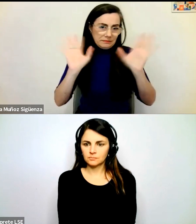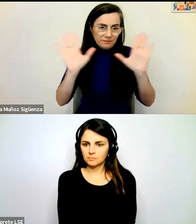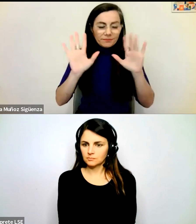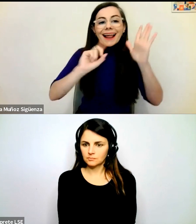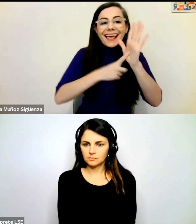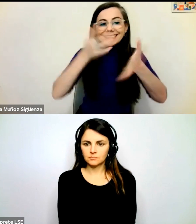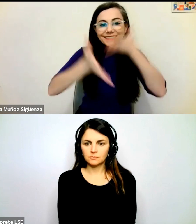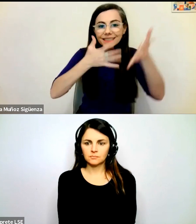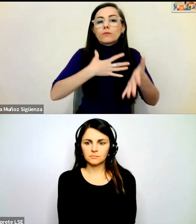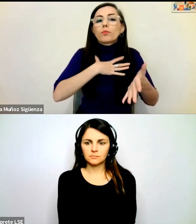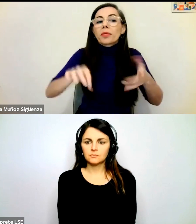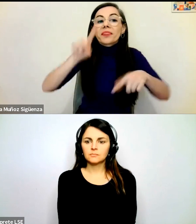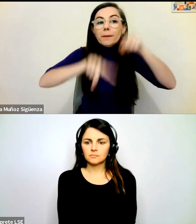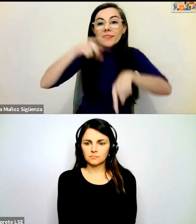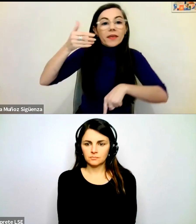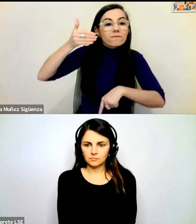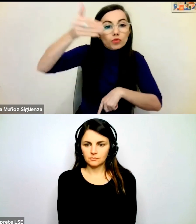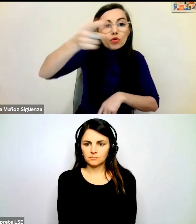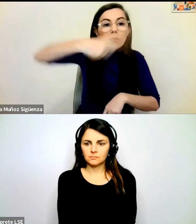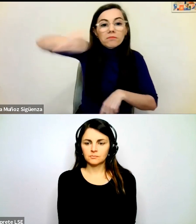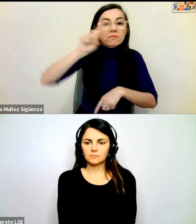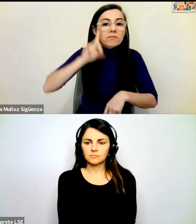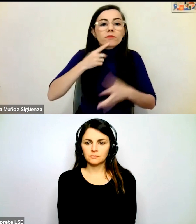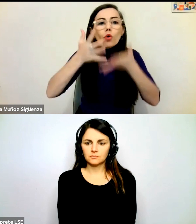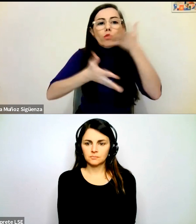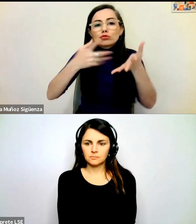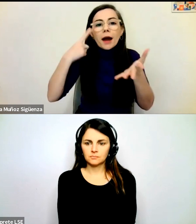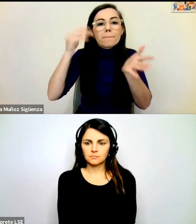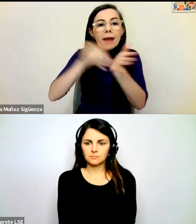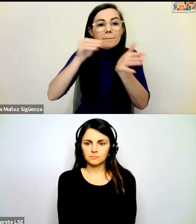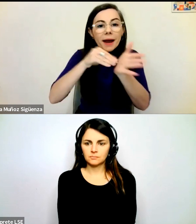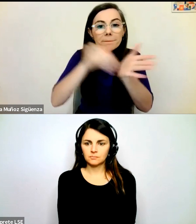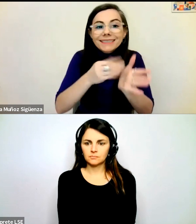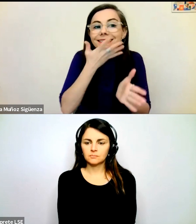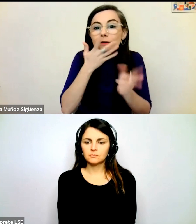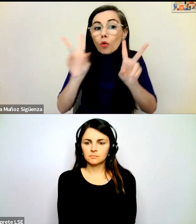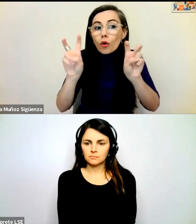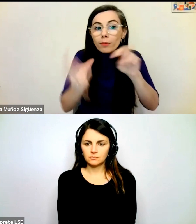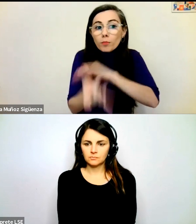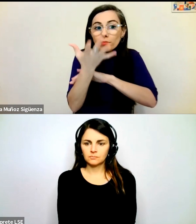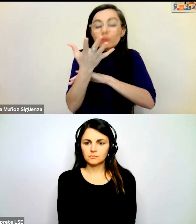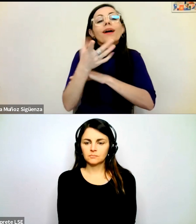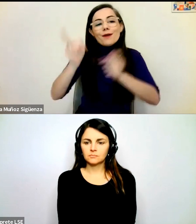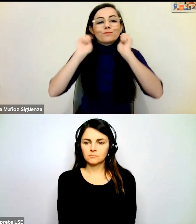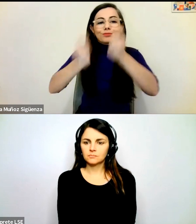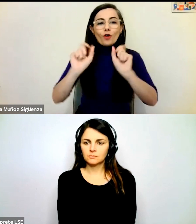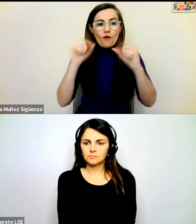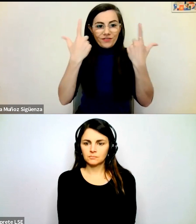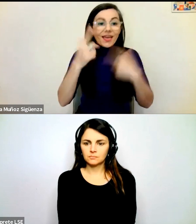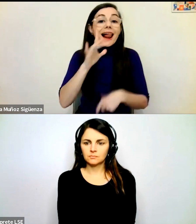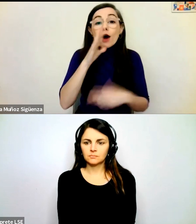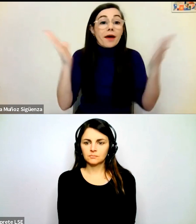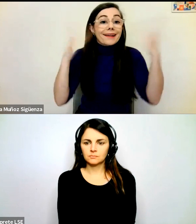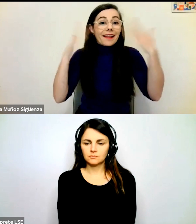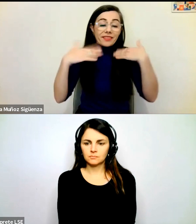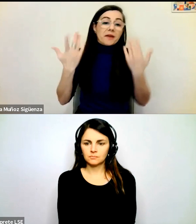sign, esto es un signo provisional, ¿de acuerdo? Dependiendo en un futuro, en la utilización que hagan las personas